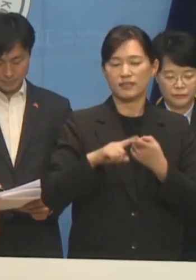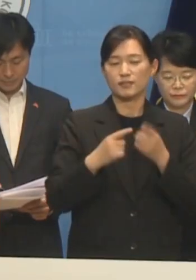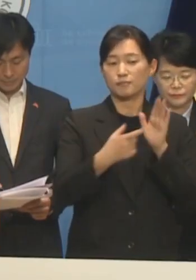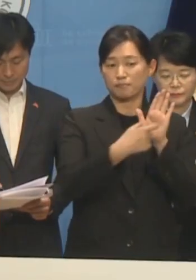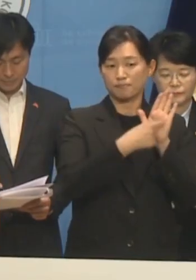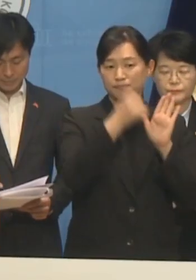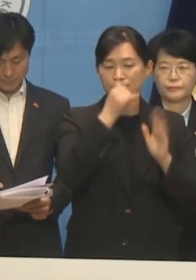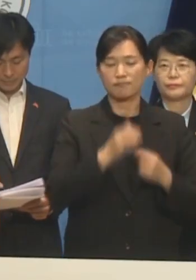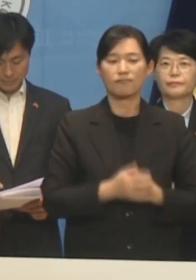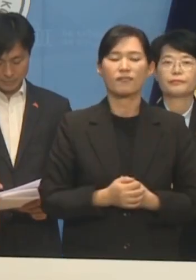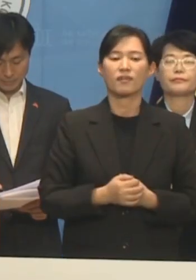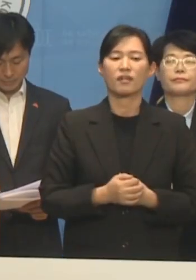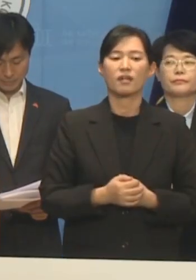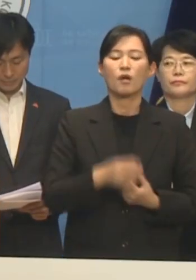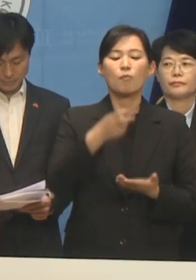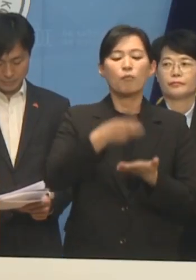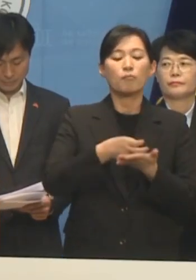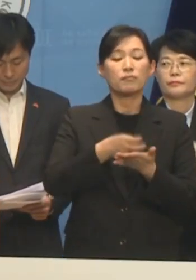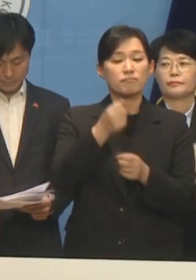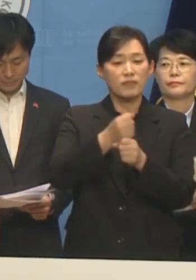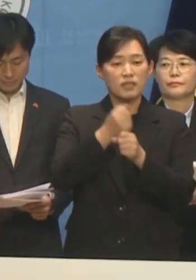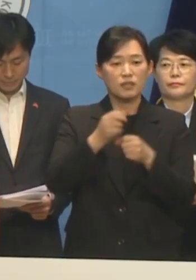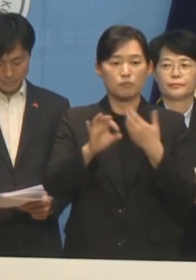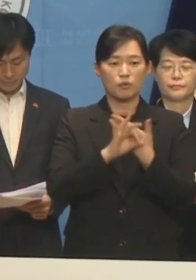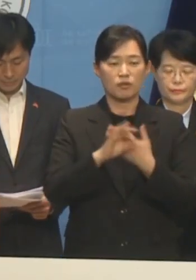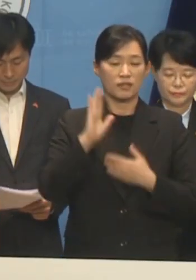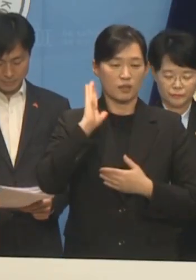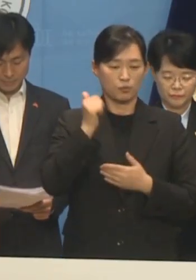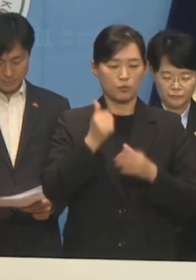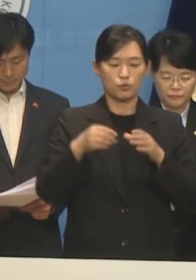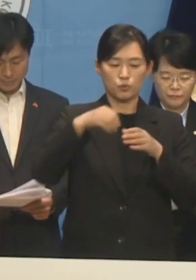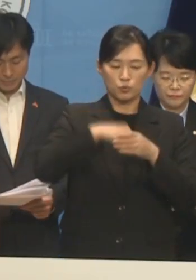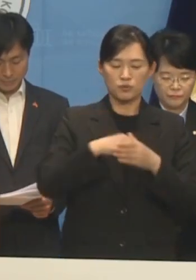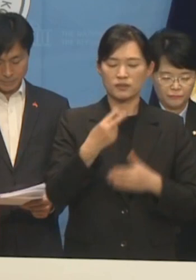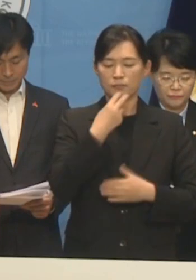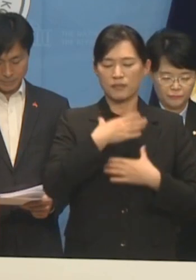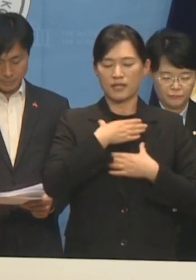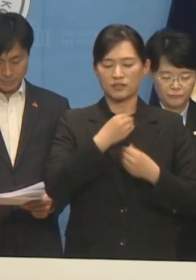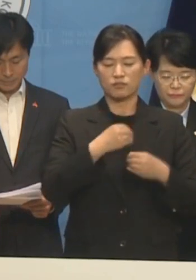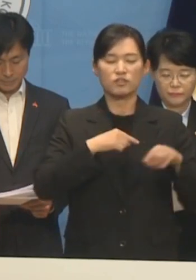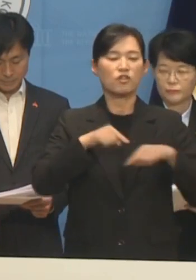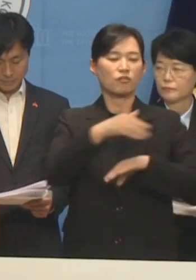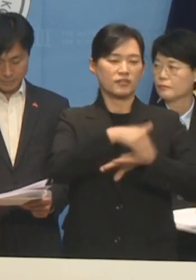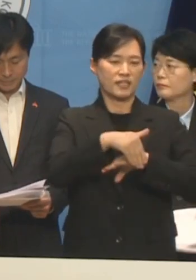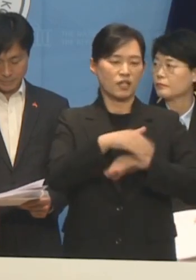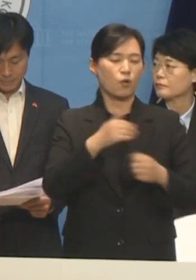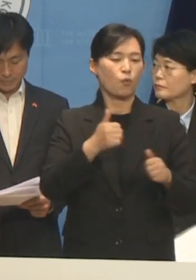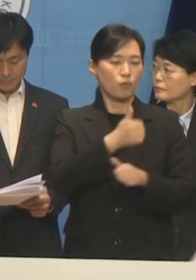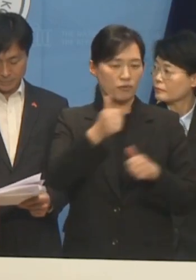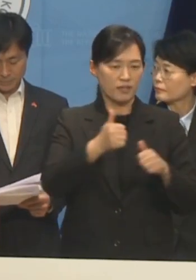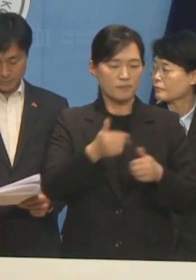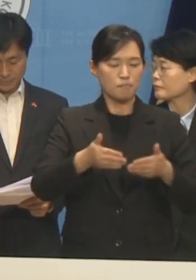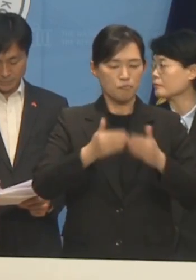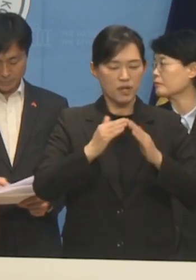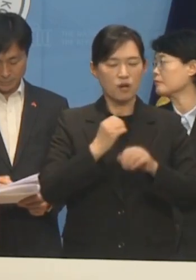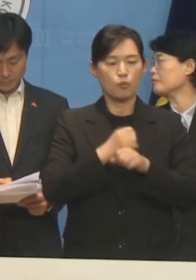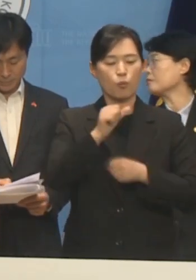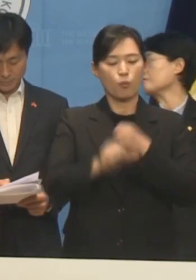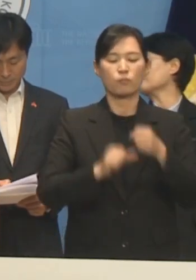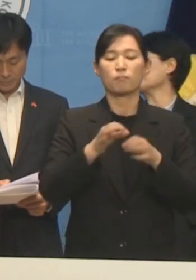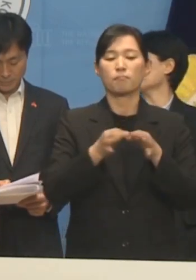부과하였습니다. 이 법이 제정되면 대통령 소속의 생명안전정책위원회가 설치되고